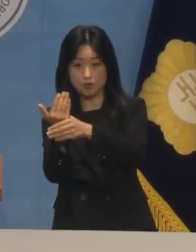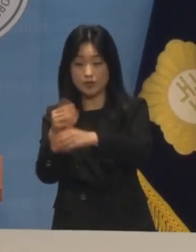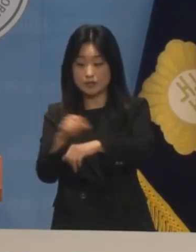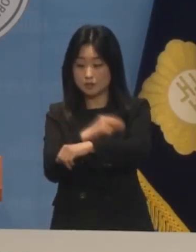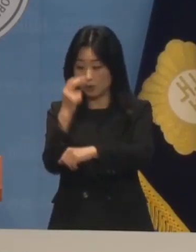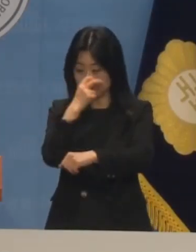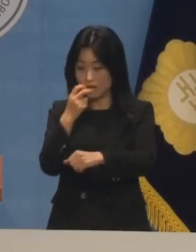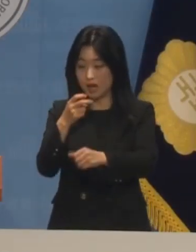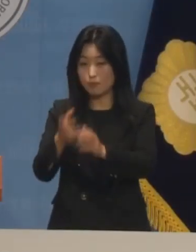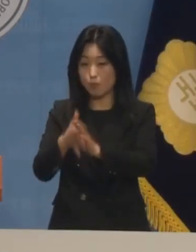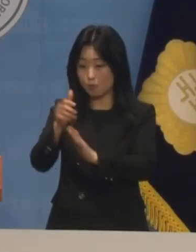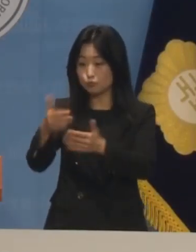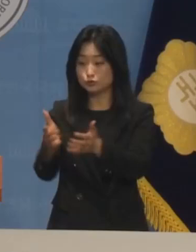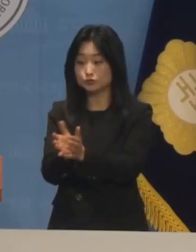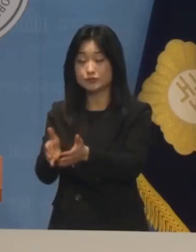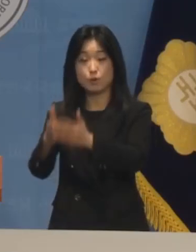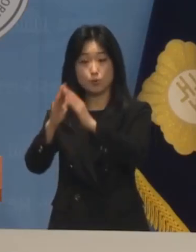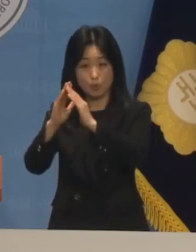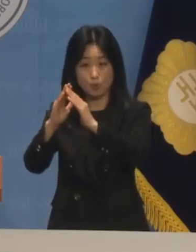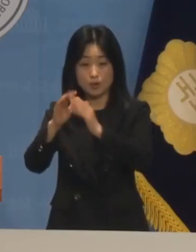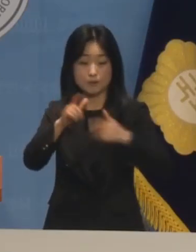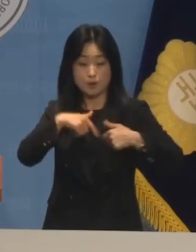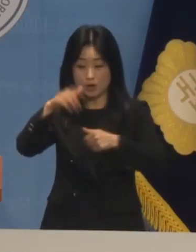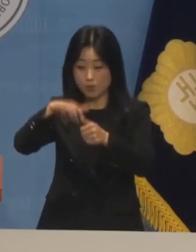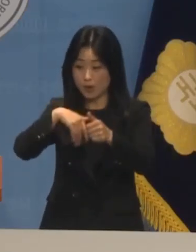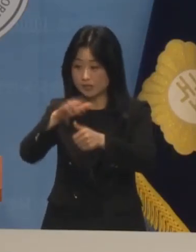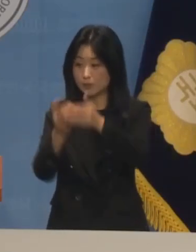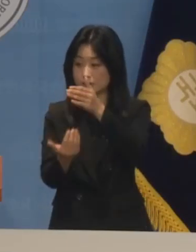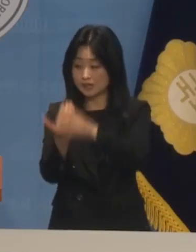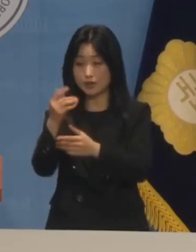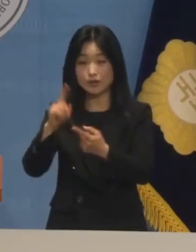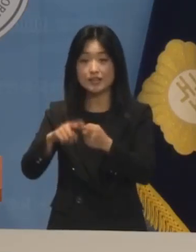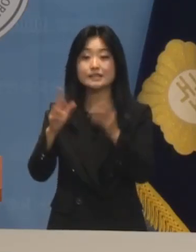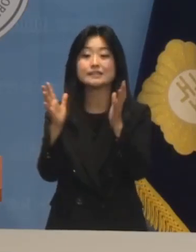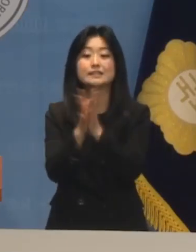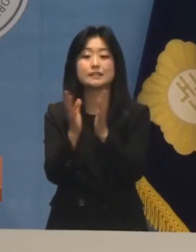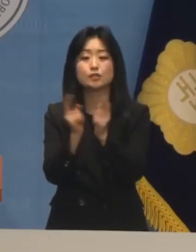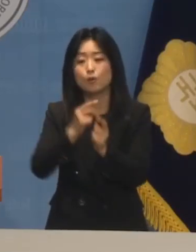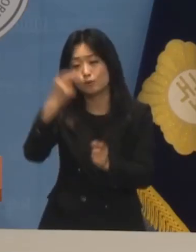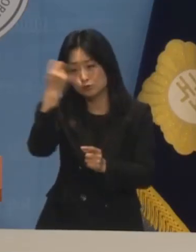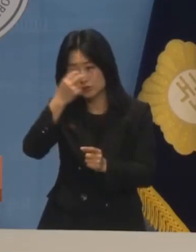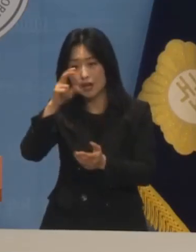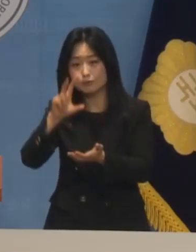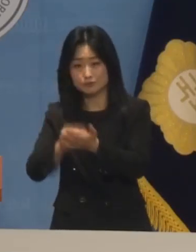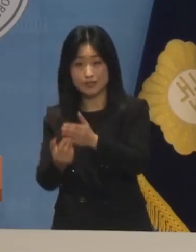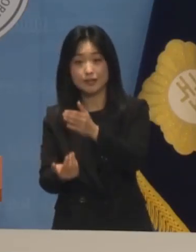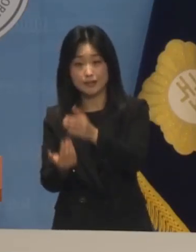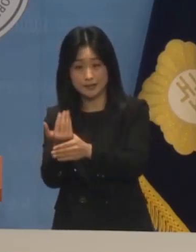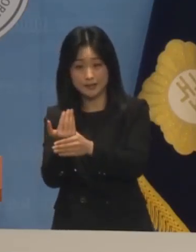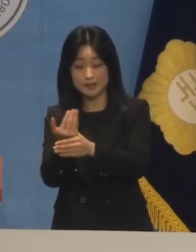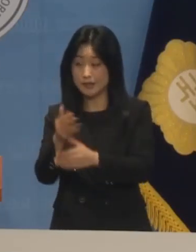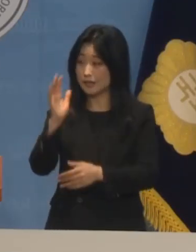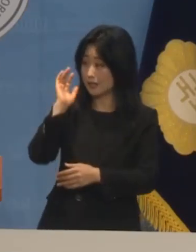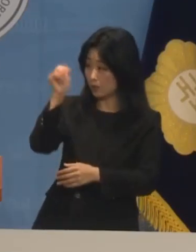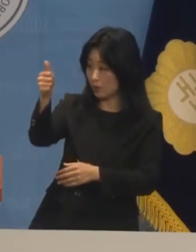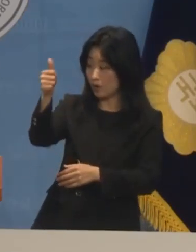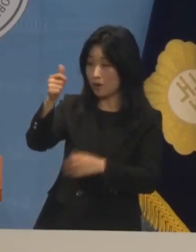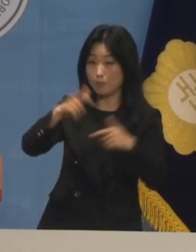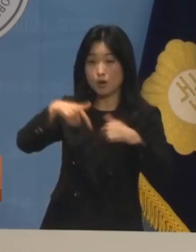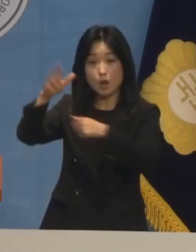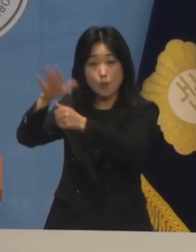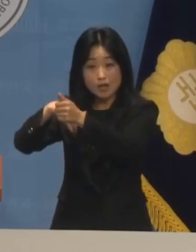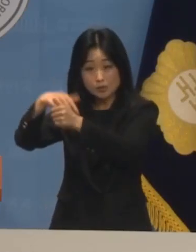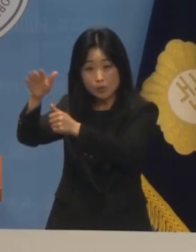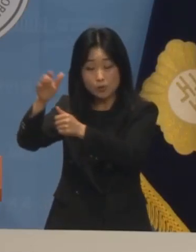특별수사본부를 차리고 정통망법상 명예훼손 사건에 대해 직접 수사를 개시했습니다. 대통령에 대한 명예훼손은